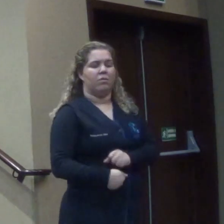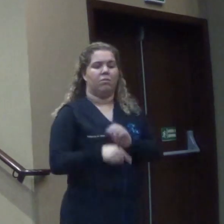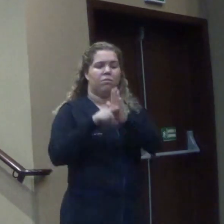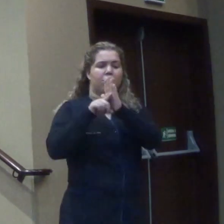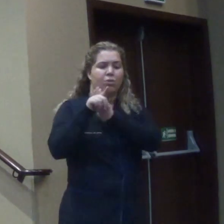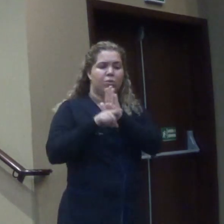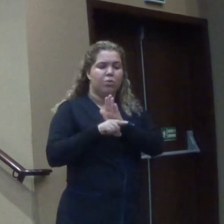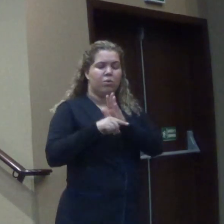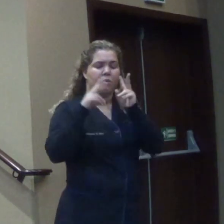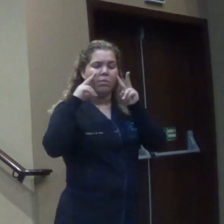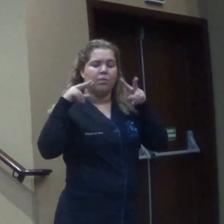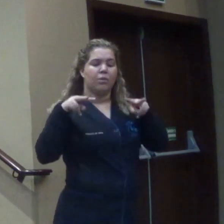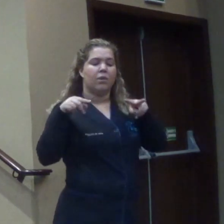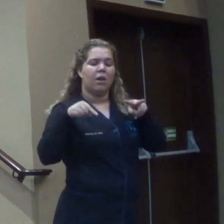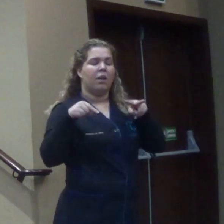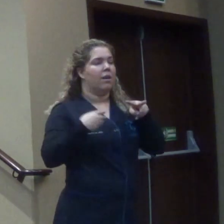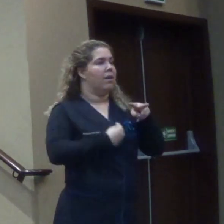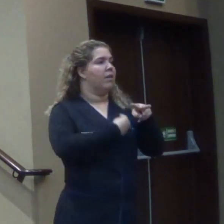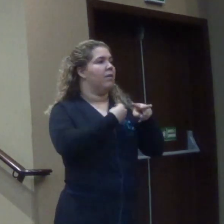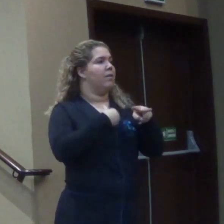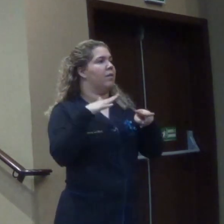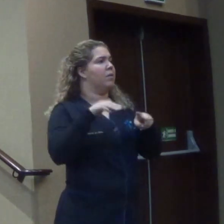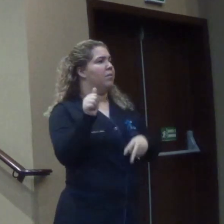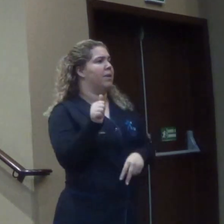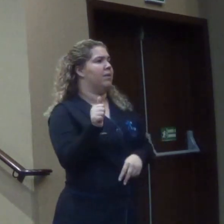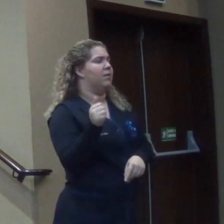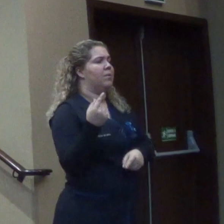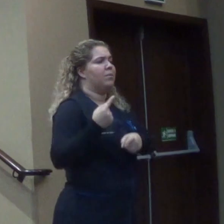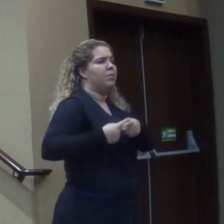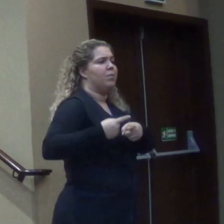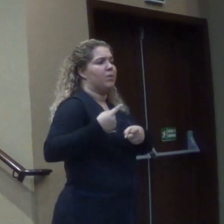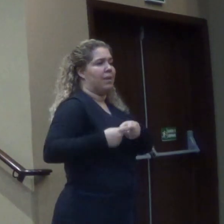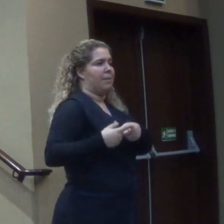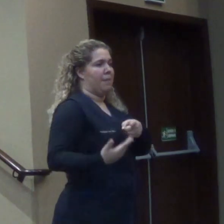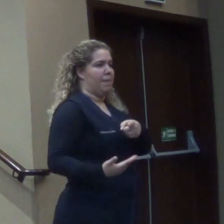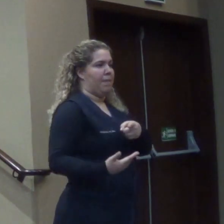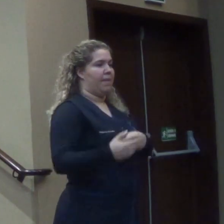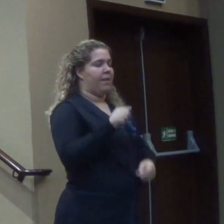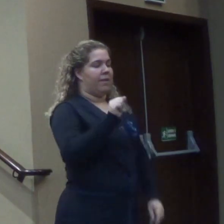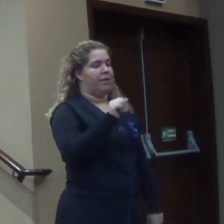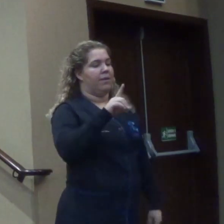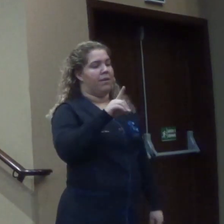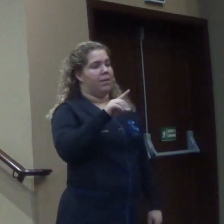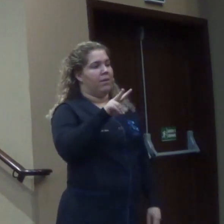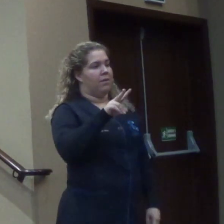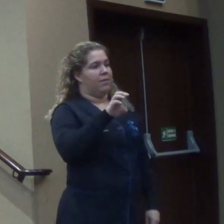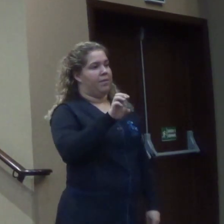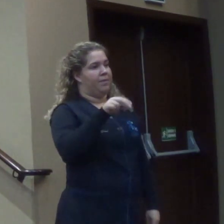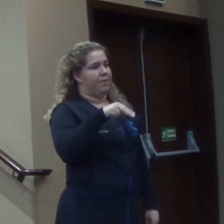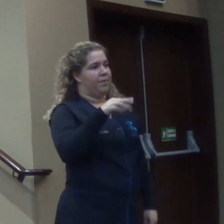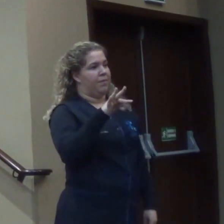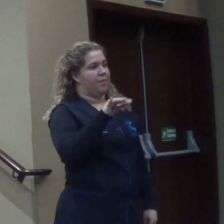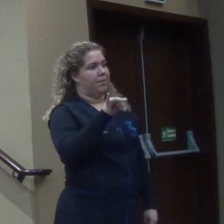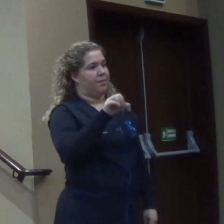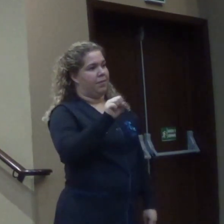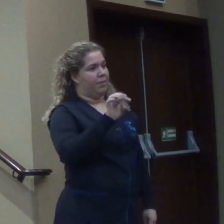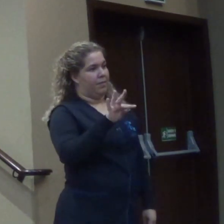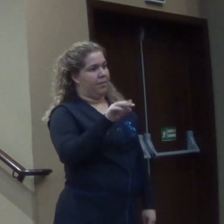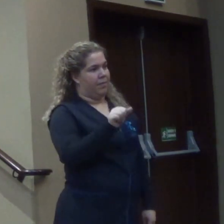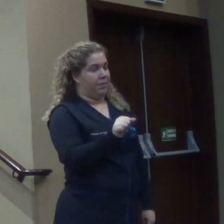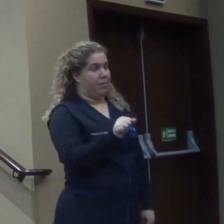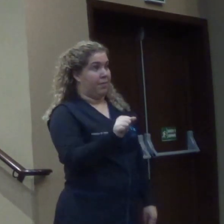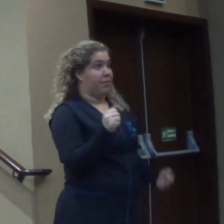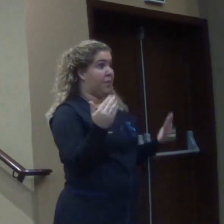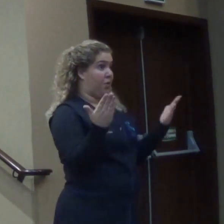Comparar adventistas com adventistas tem muitas coisas que são diferentes, então não dá para saber por que eles vivem mais. Então vamos comparar os adventistas com